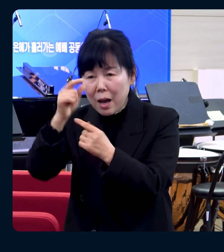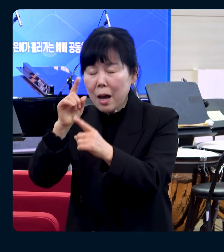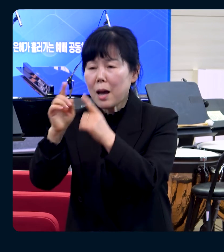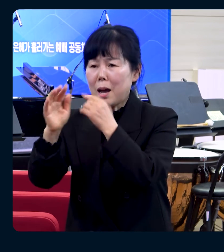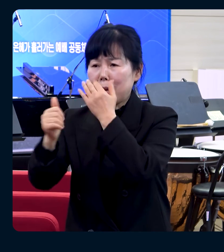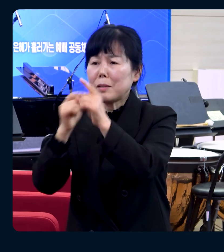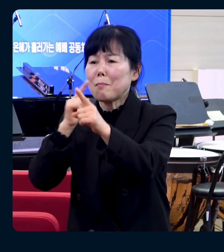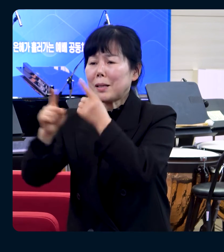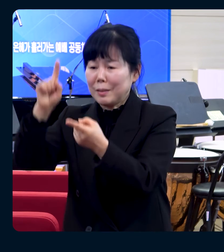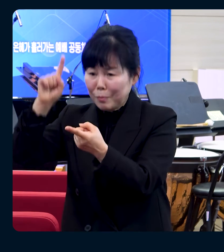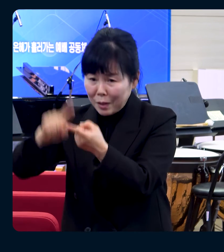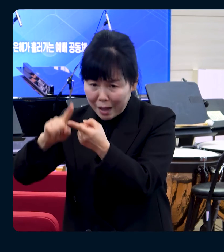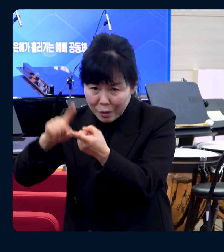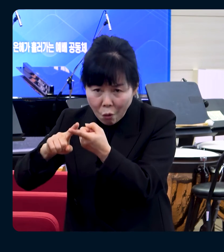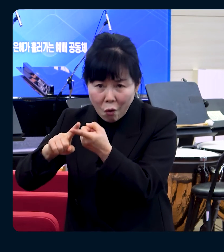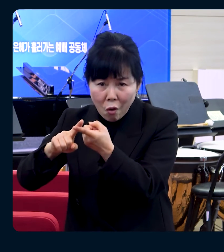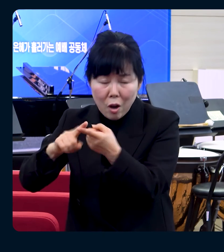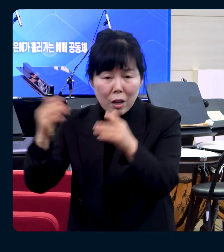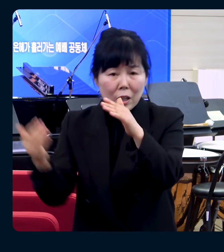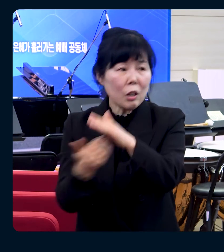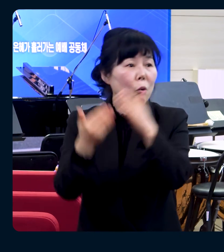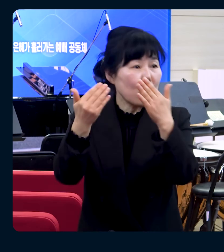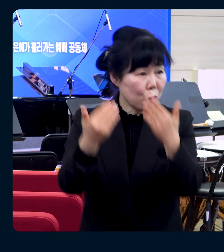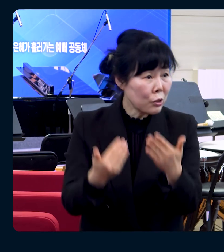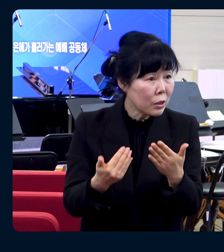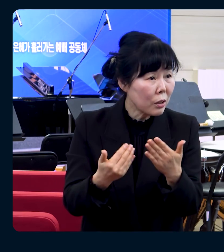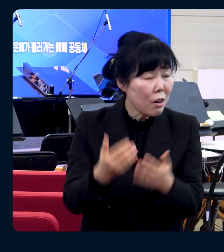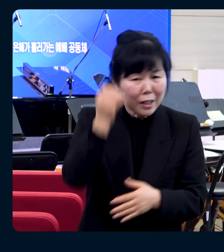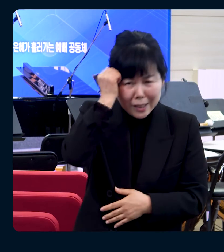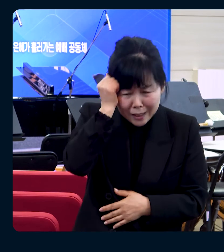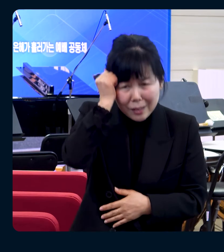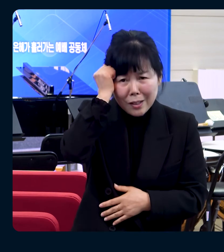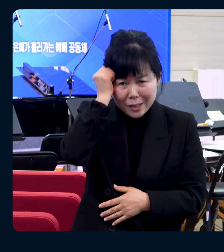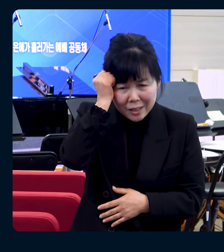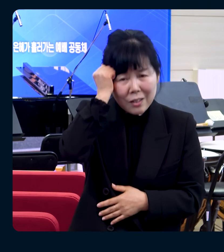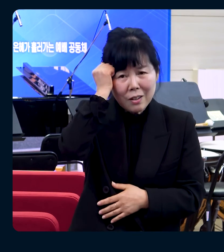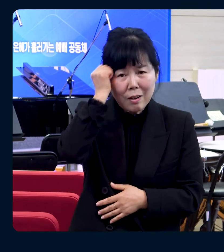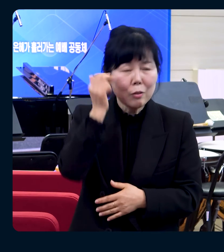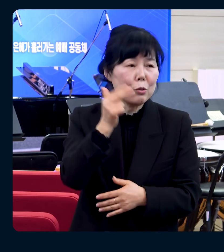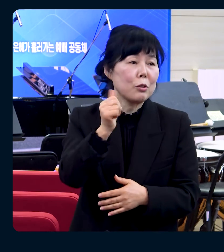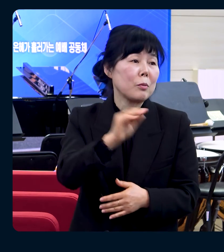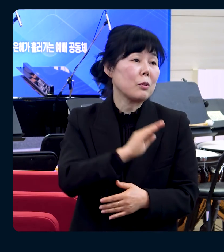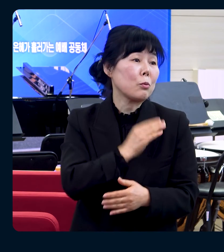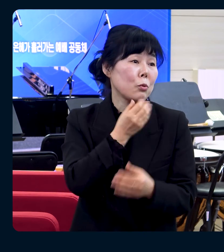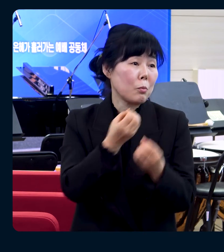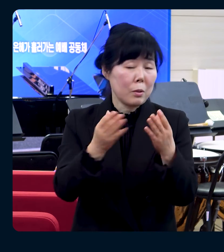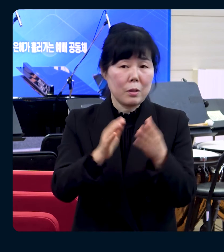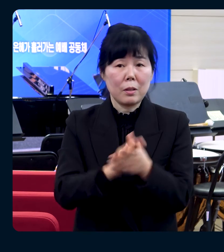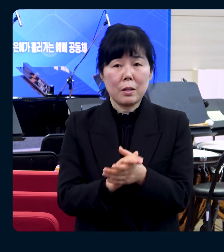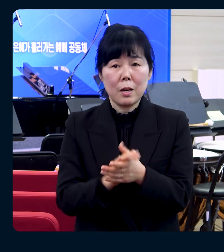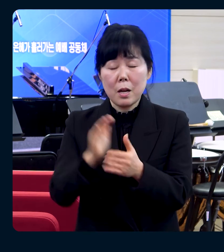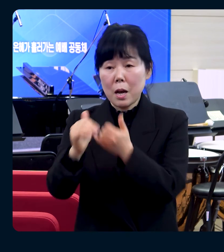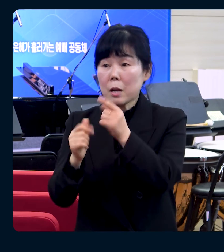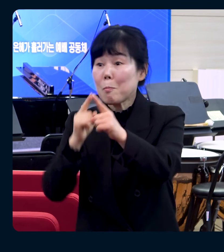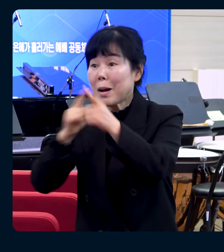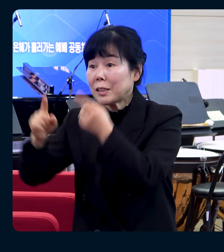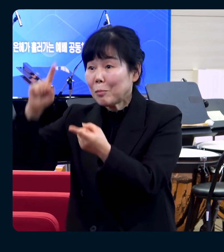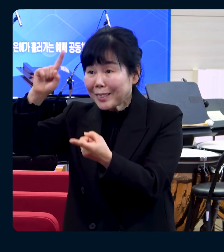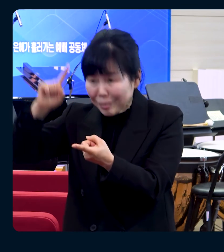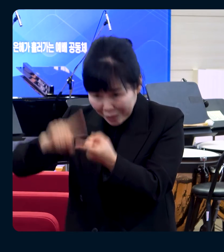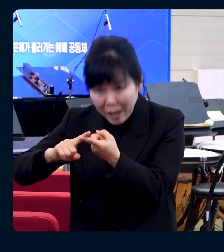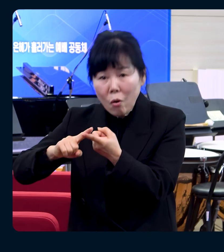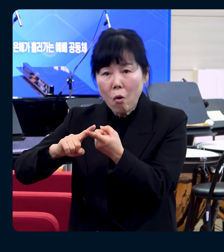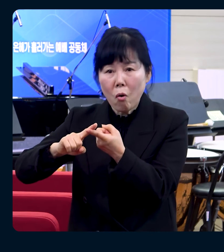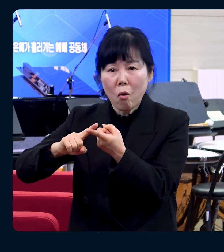때에 말씀하신 대로 이루신다는 것을 잊지 말고 온전히 붙들 수 있기를 주의 이름으로 축원합니다. 예, 가장 중요한 건